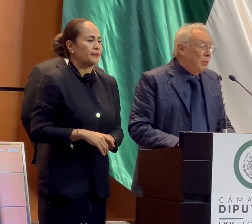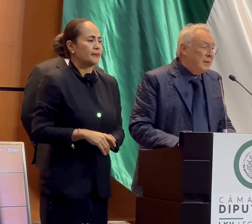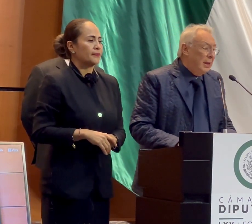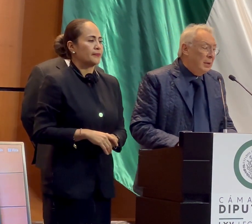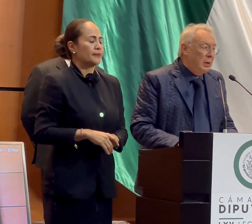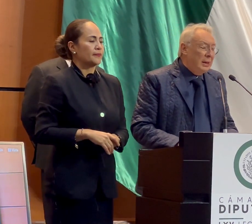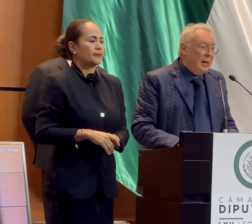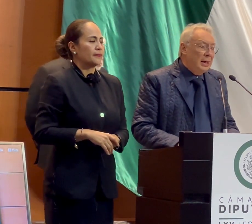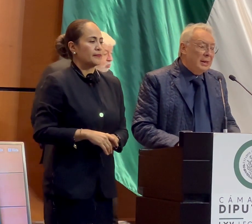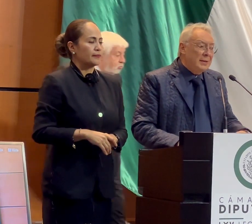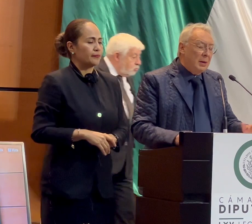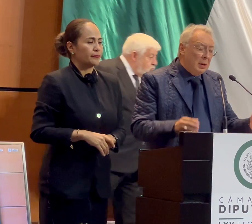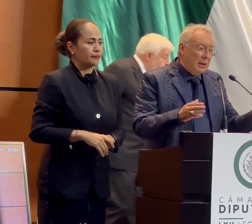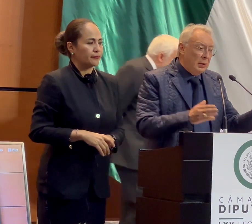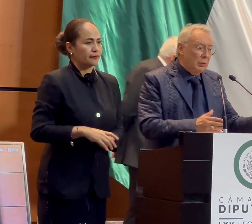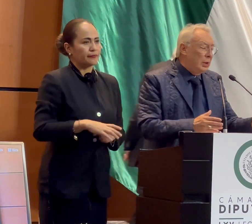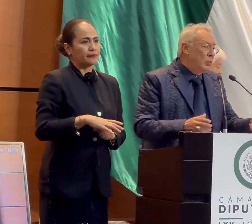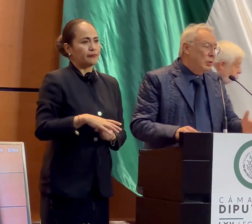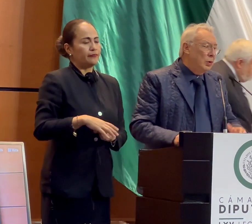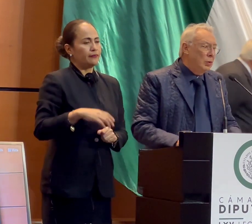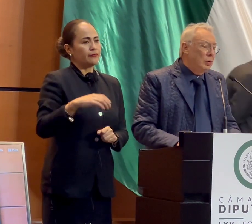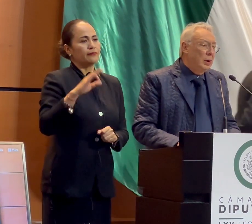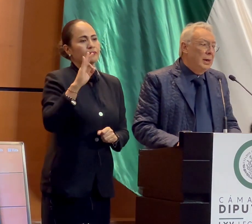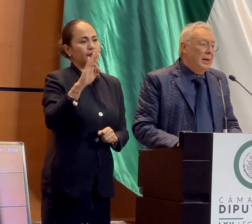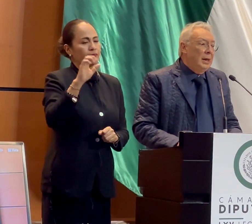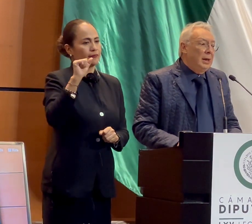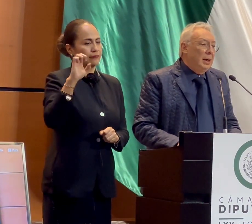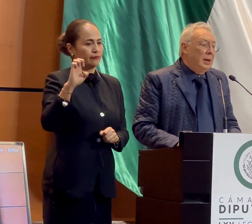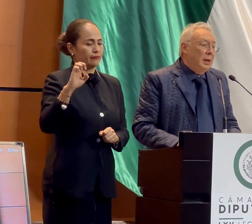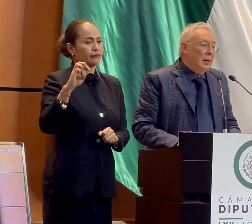de la Fuerza Aérea Mexicana que estaba en una incursión